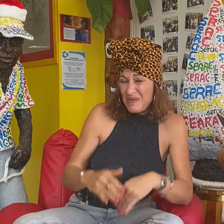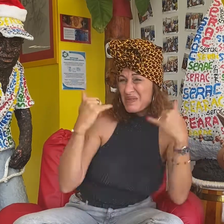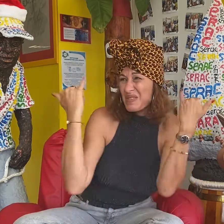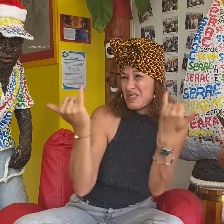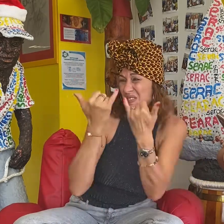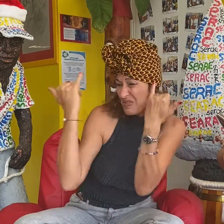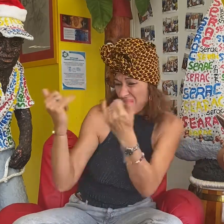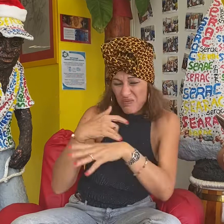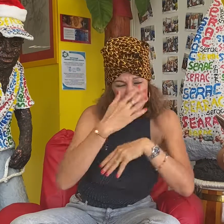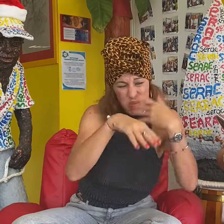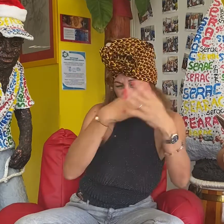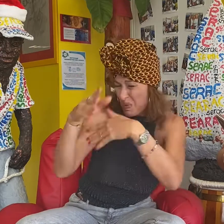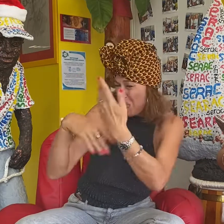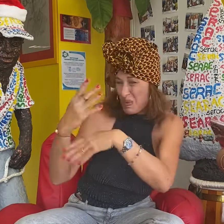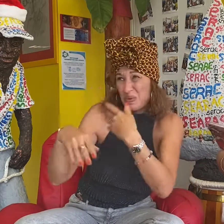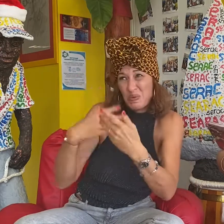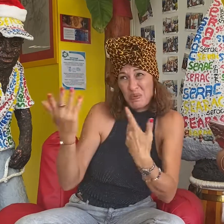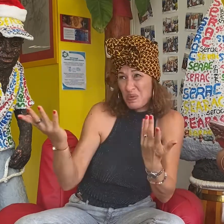mélangés.